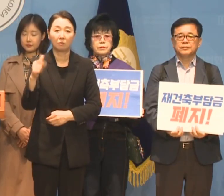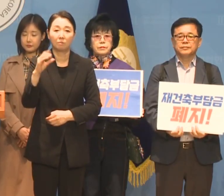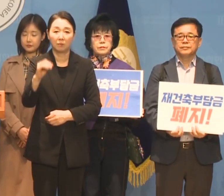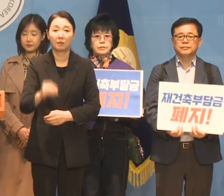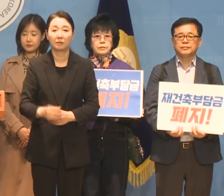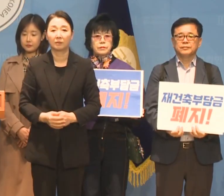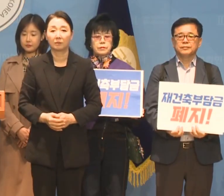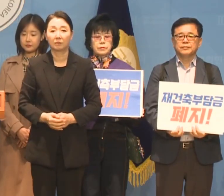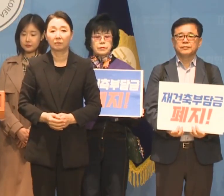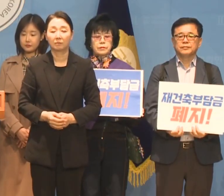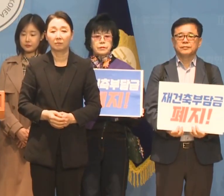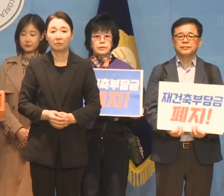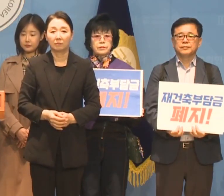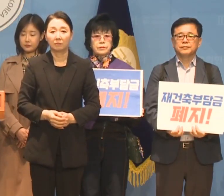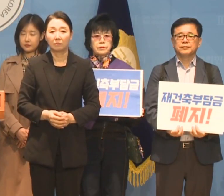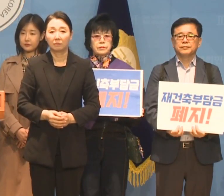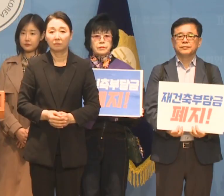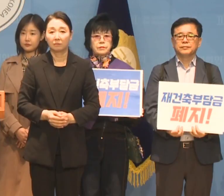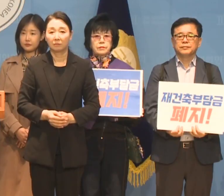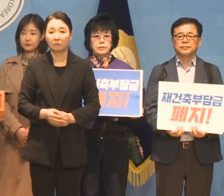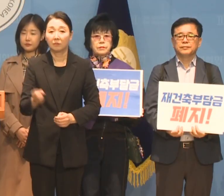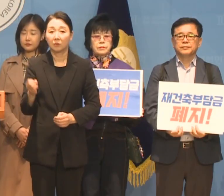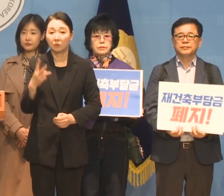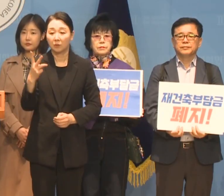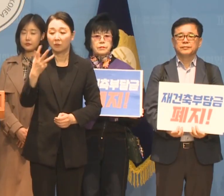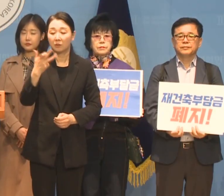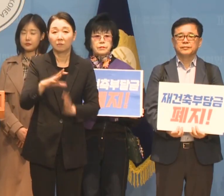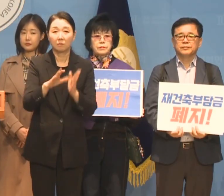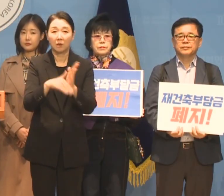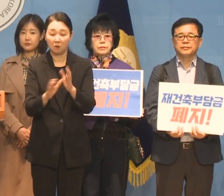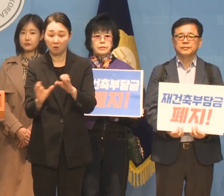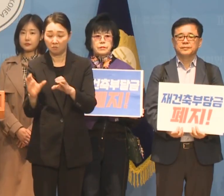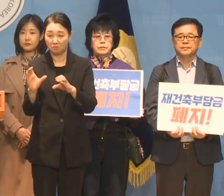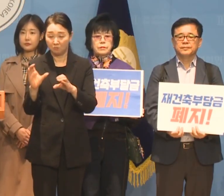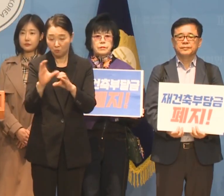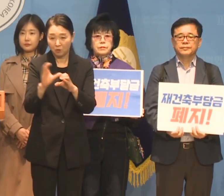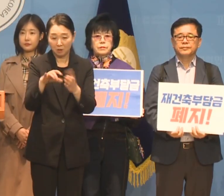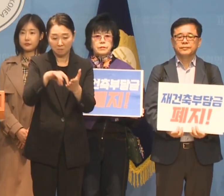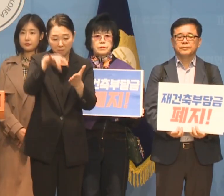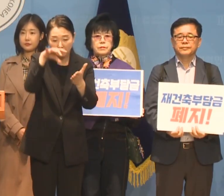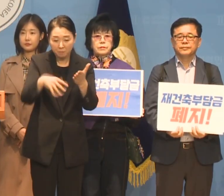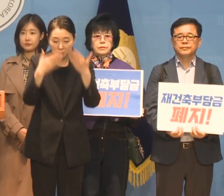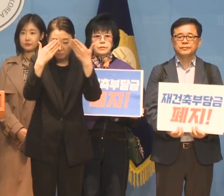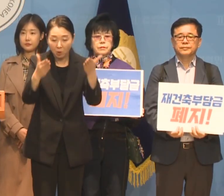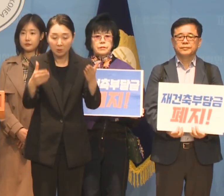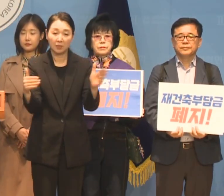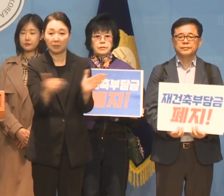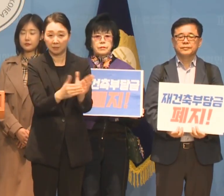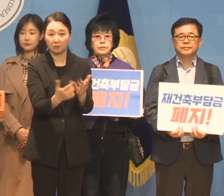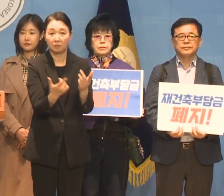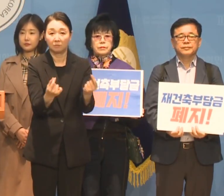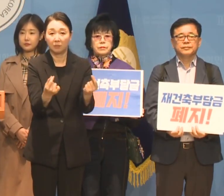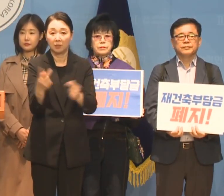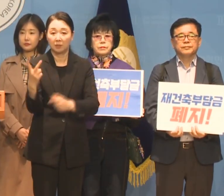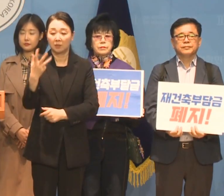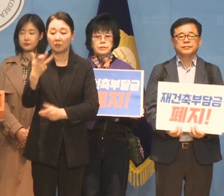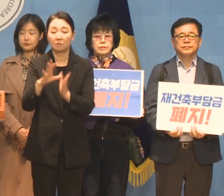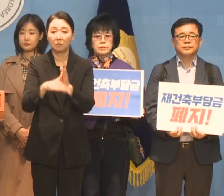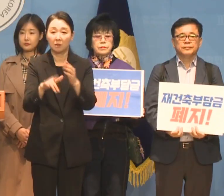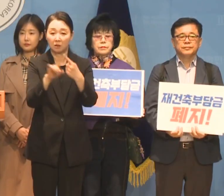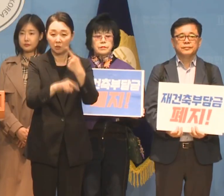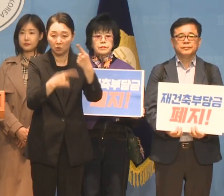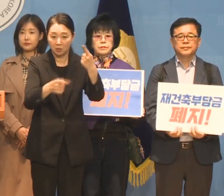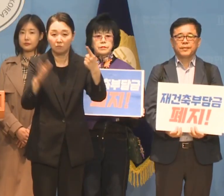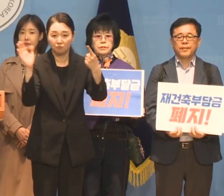3,500만 원에 불과합니다. 한편 2018년 부과 면제 기간이 종료됐음에도 불구하고 2018년 1월